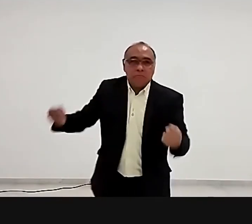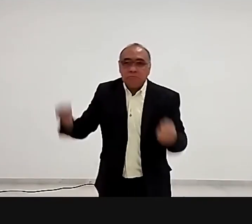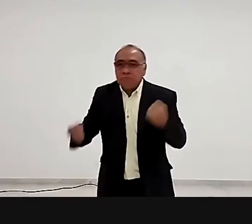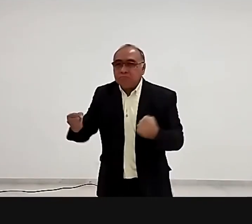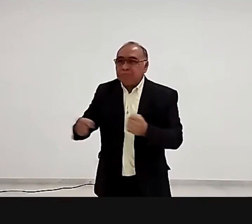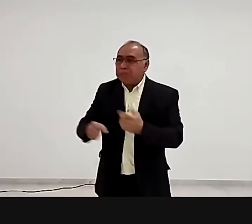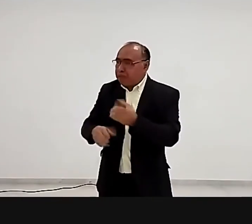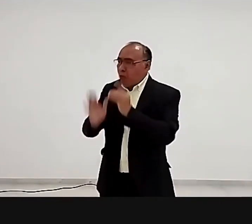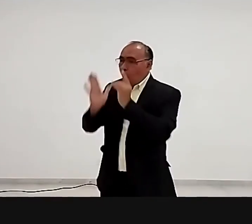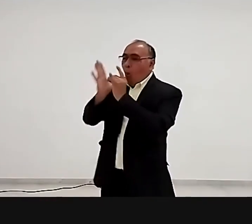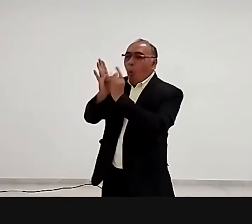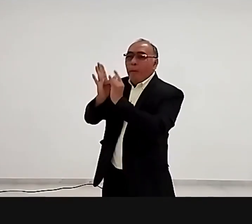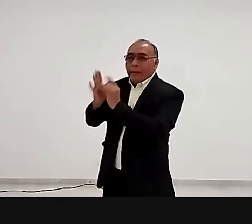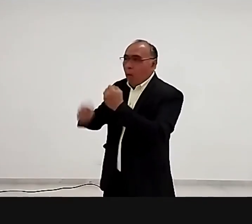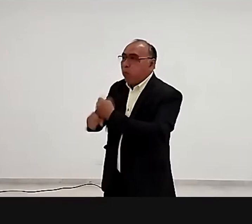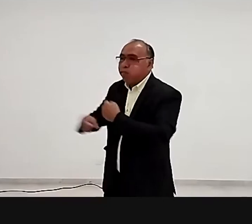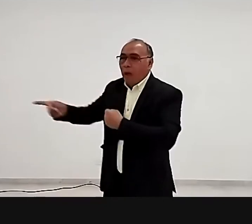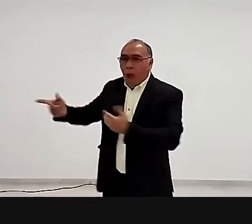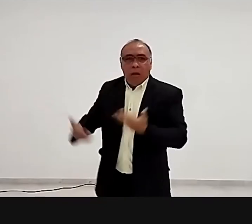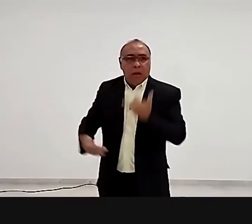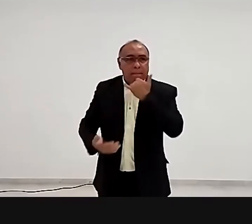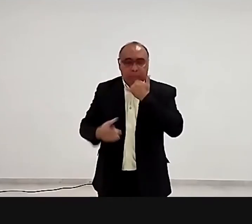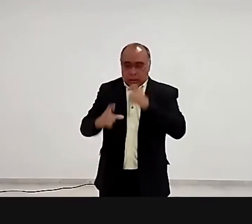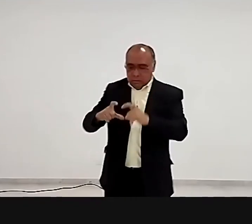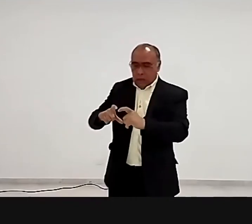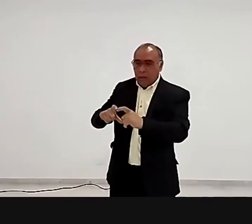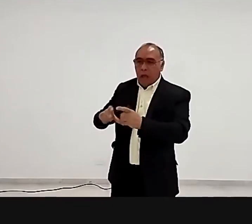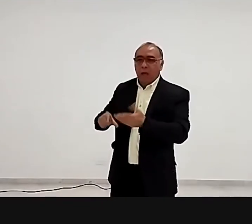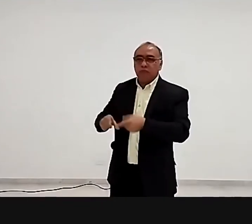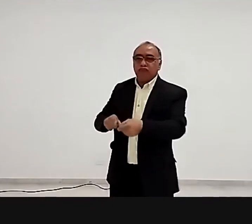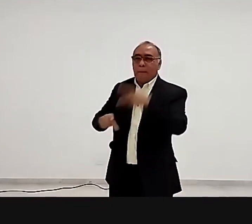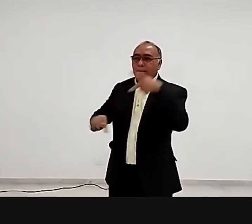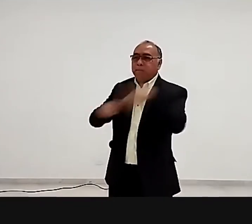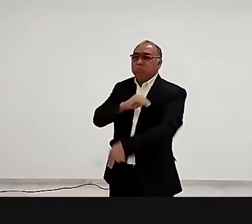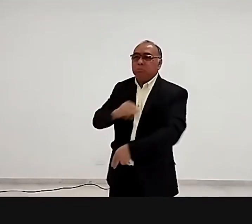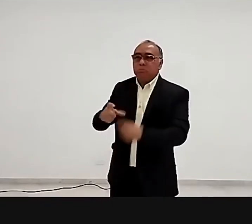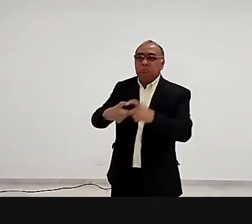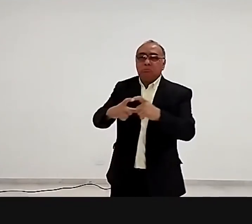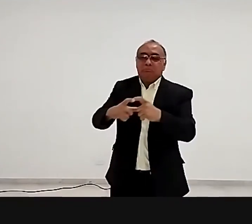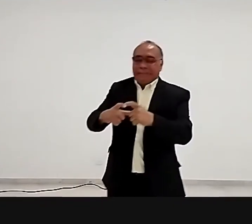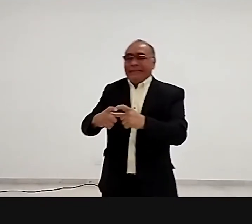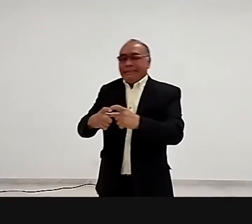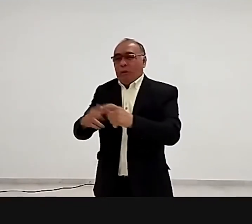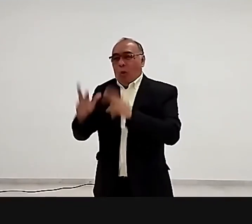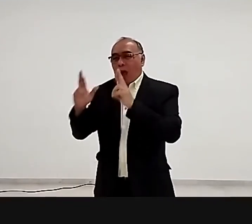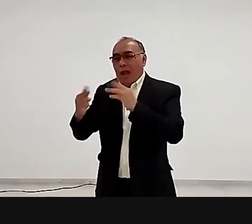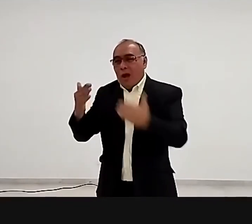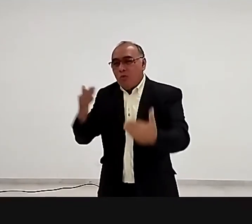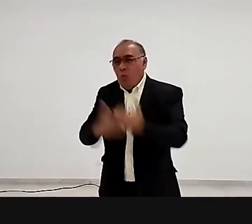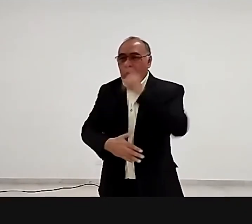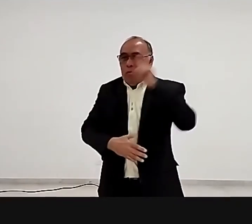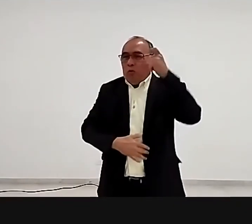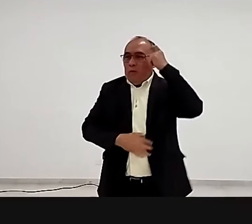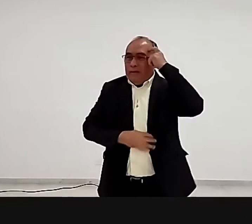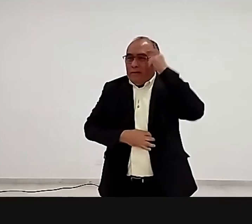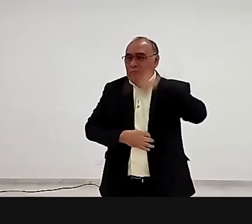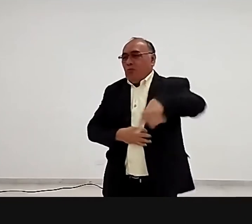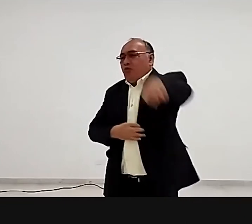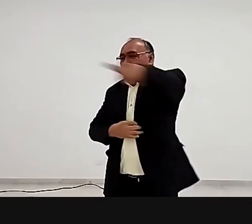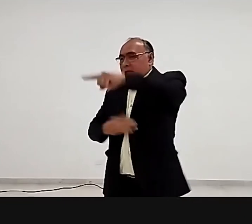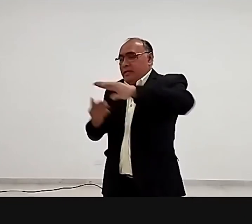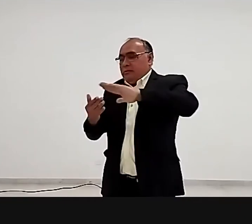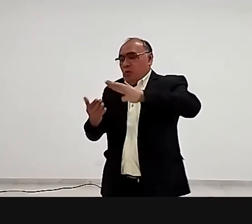en muchos otros plataformas e intereses y pueden sets y que al tener